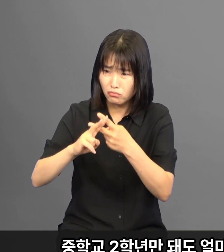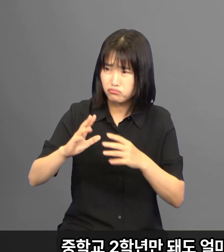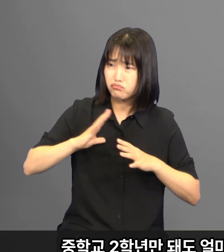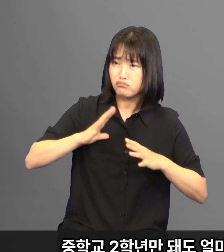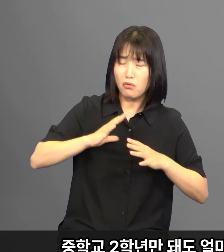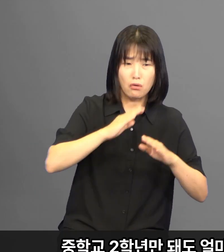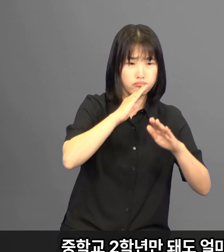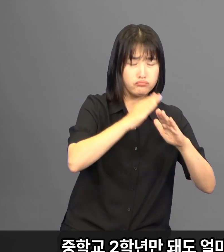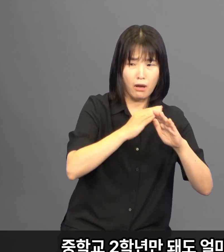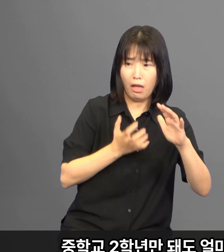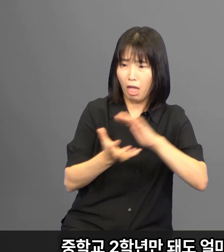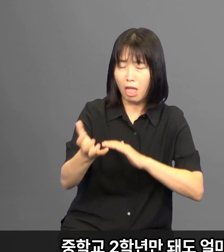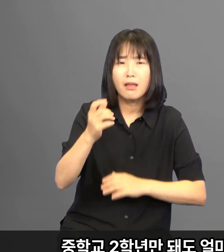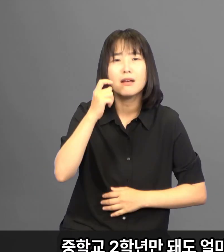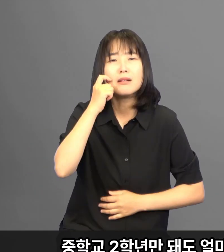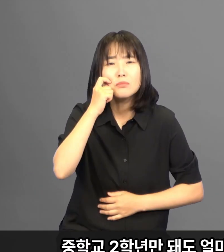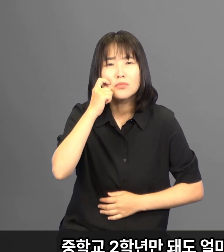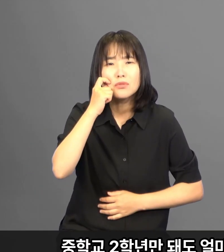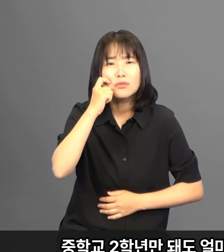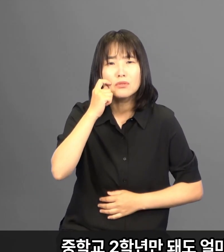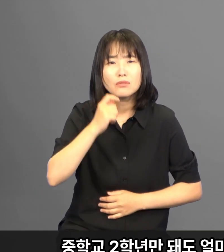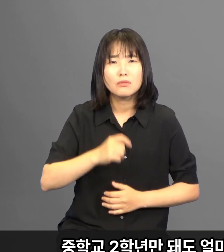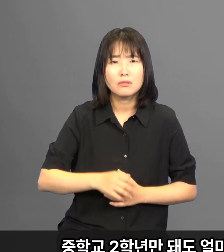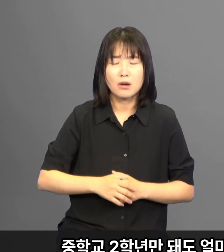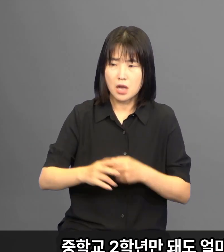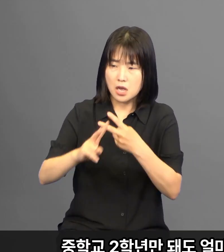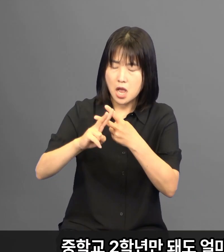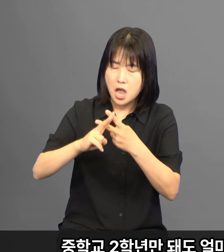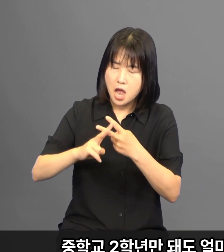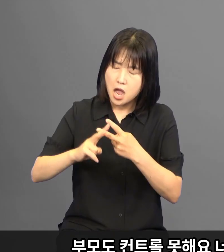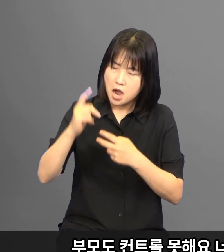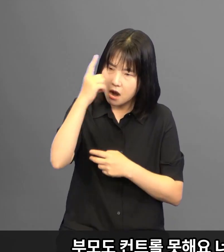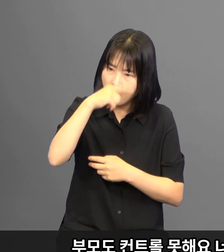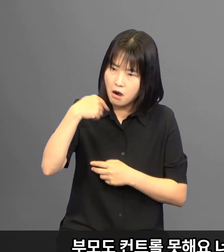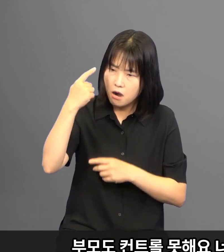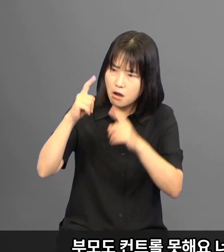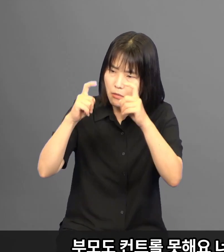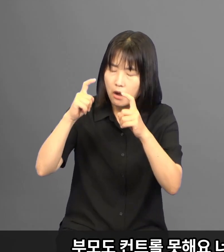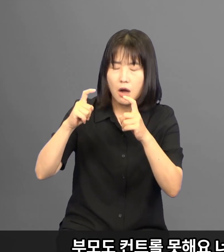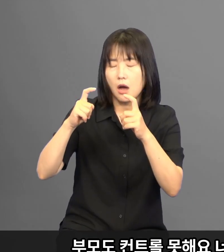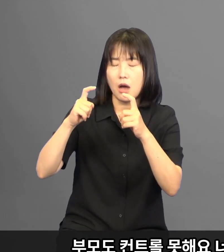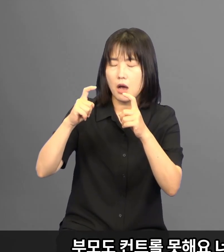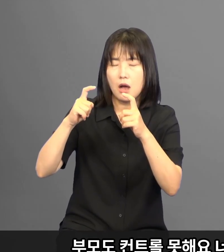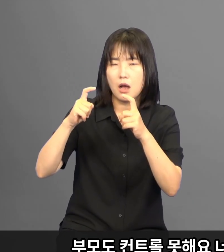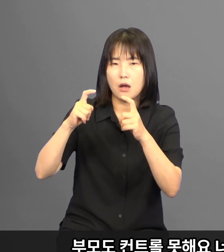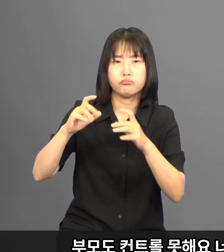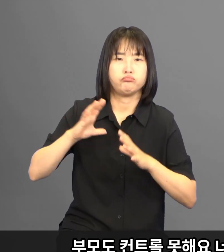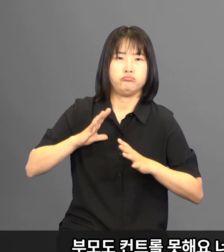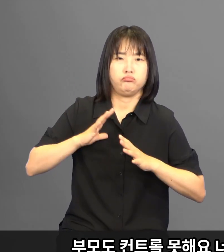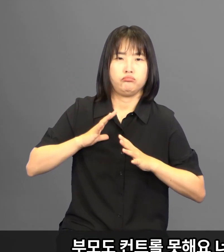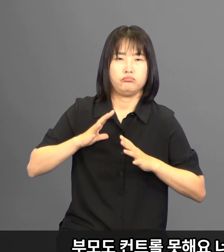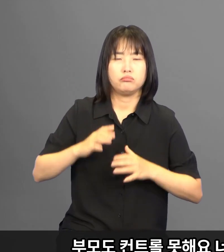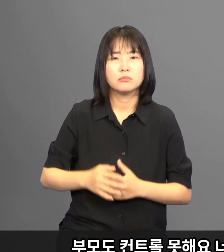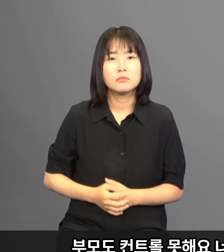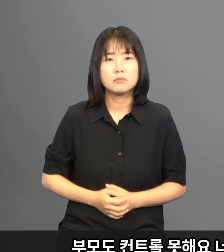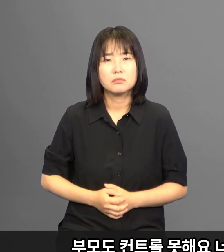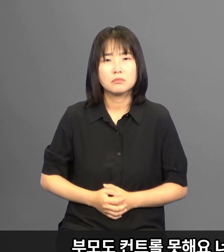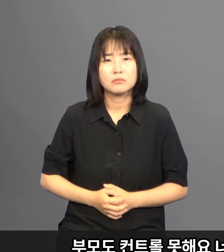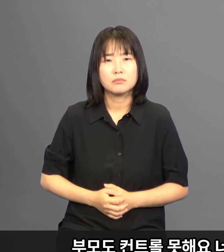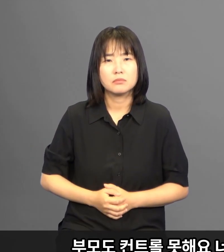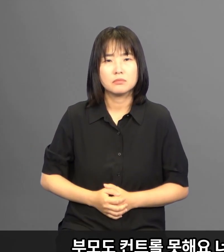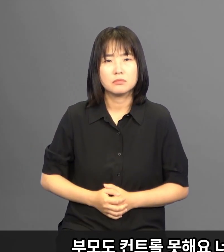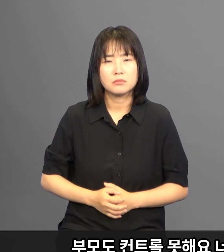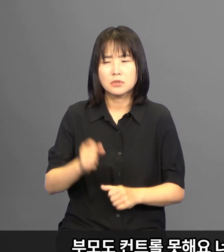그래가지고 중학교 2학년만 돼도 얼마나 아이들이 사나운지 표정이요, 부모도 컨트롤 못해요. 너무 커버린